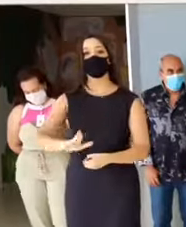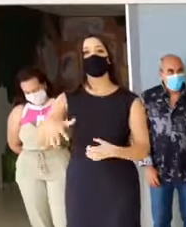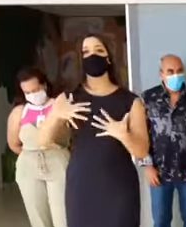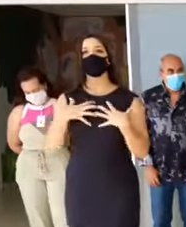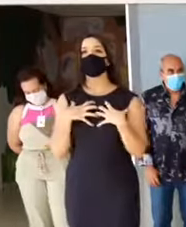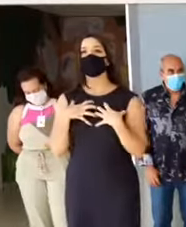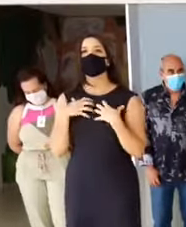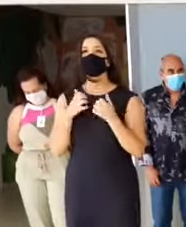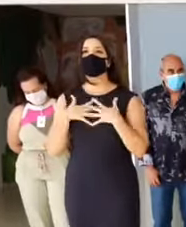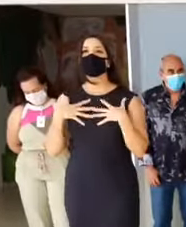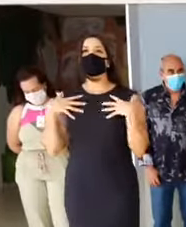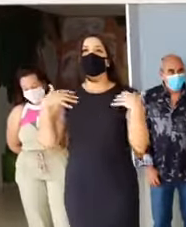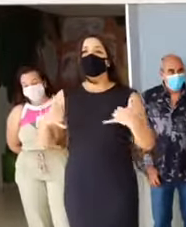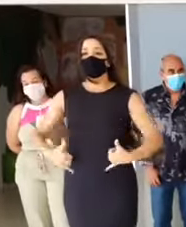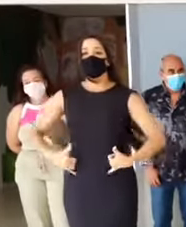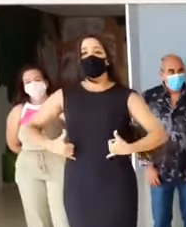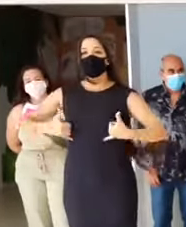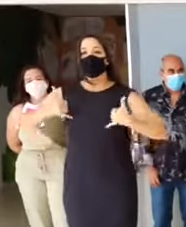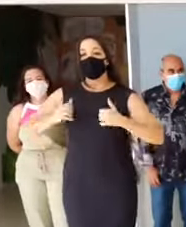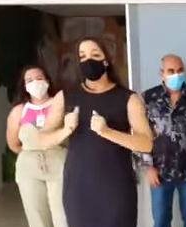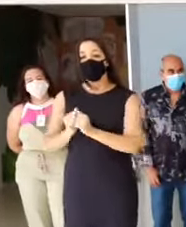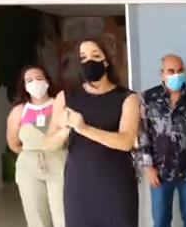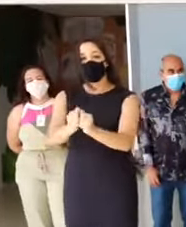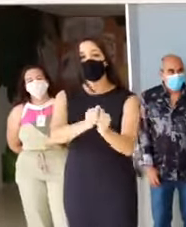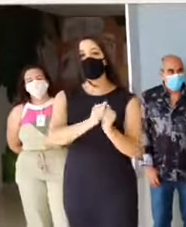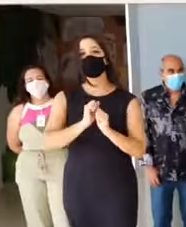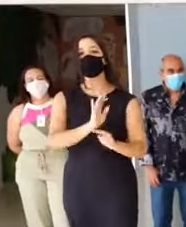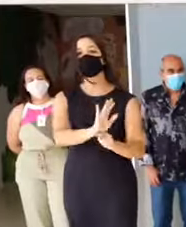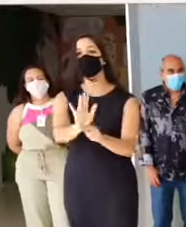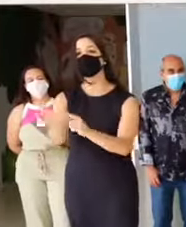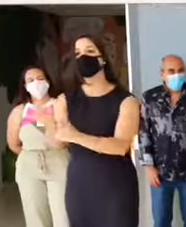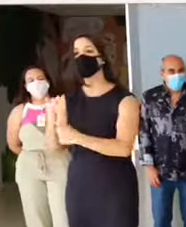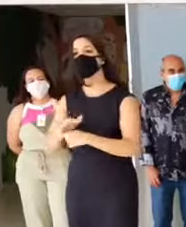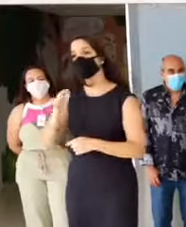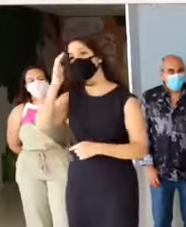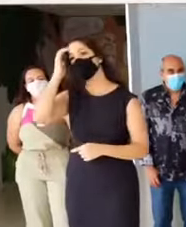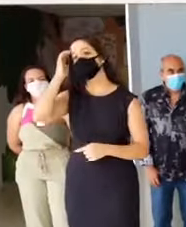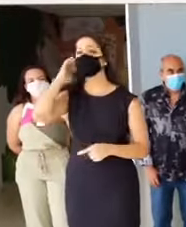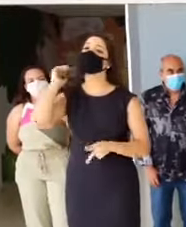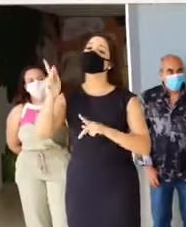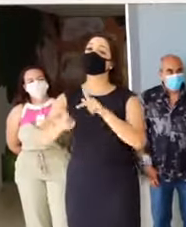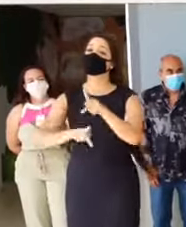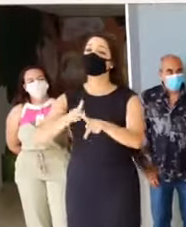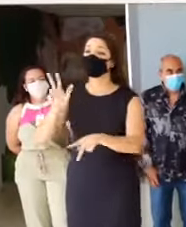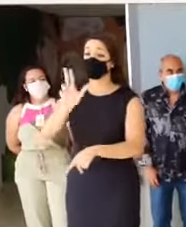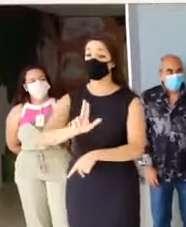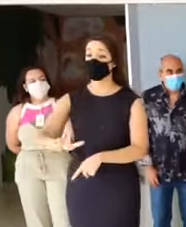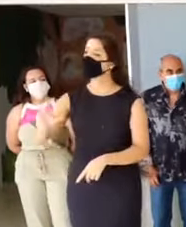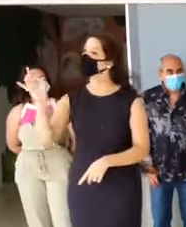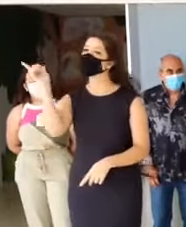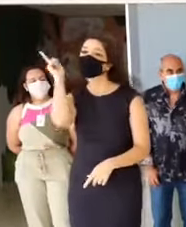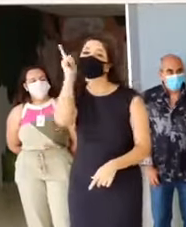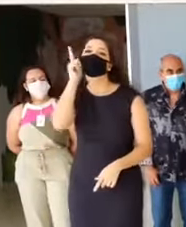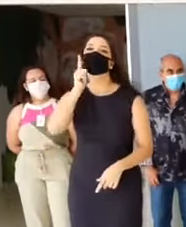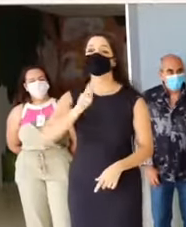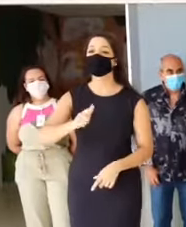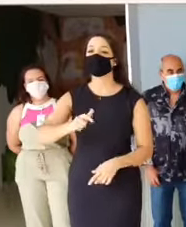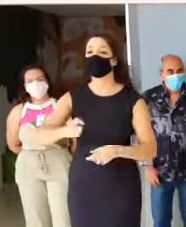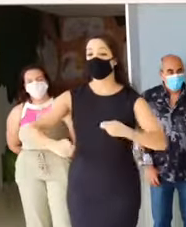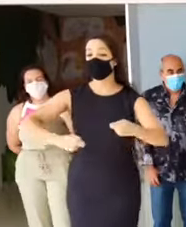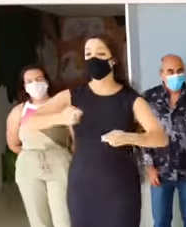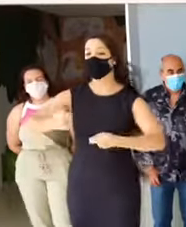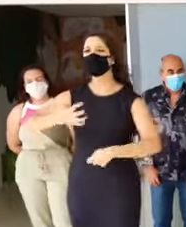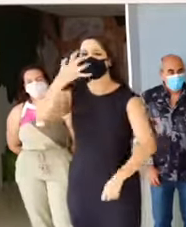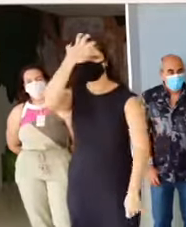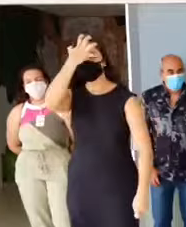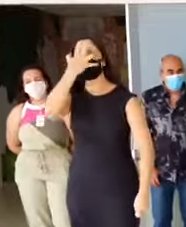orgulho muito grande, né, de poder fazer parte disso, de estar contribuindo. Eu acho que a população de Belém só tem a ganhar. Essa administração é uma administração